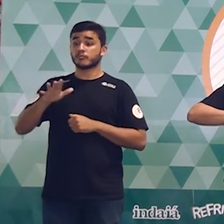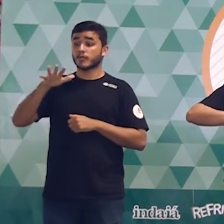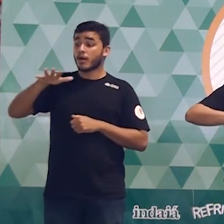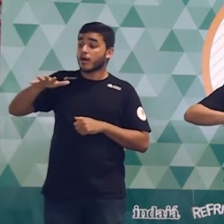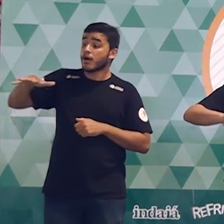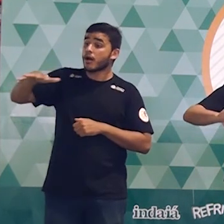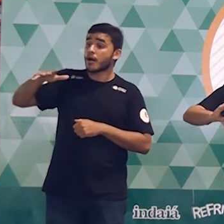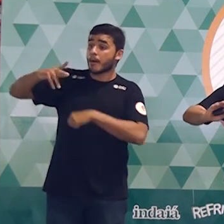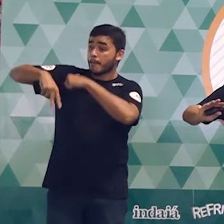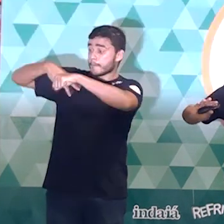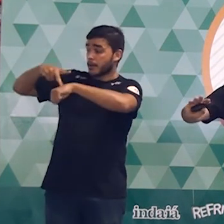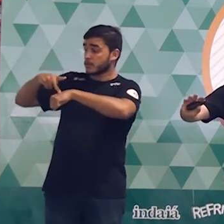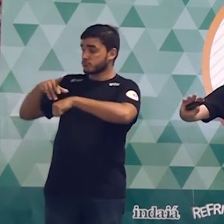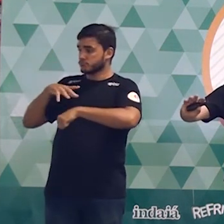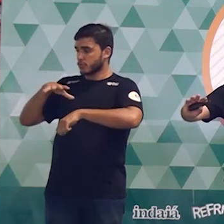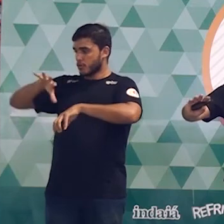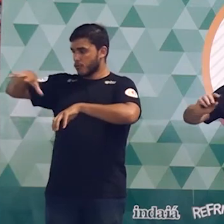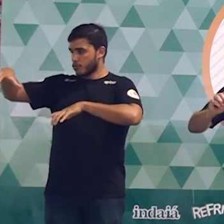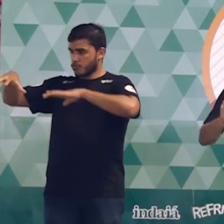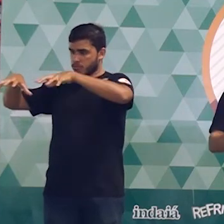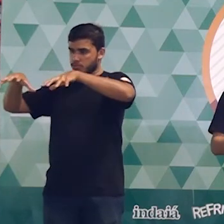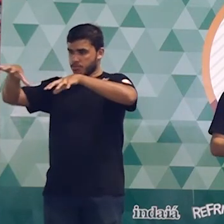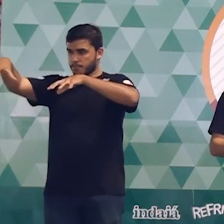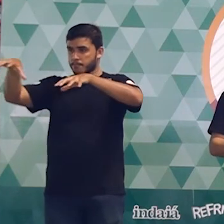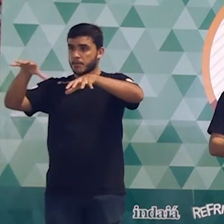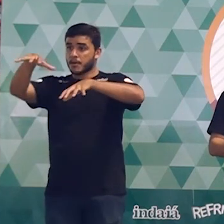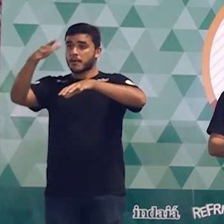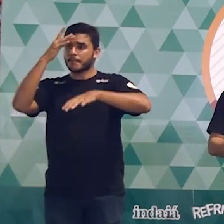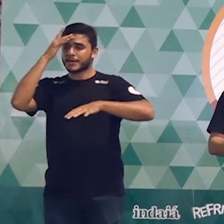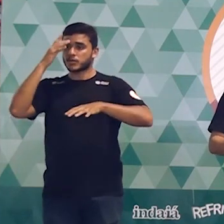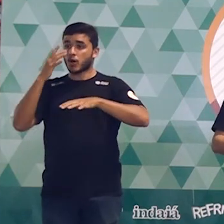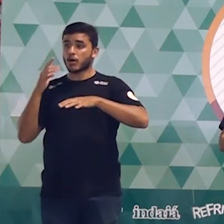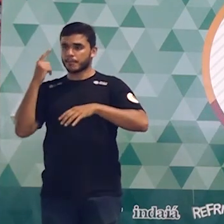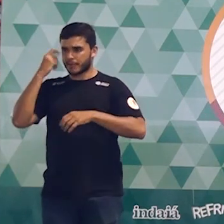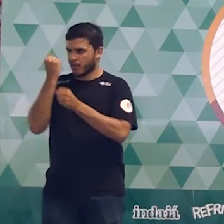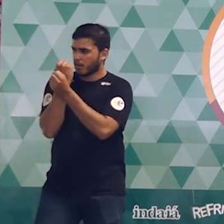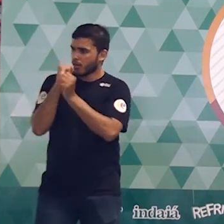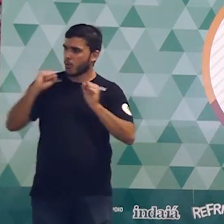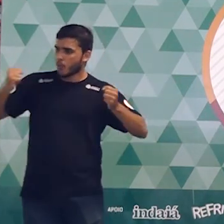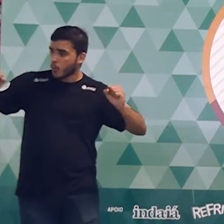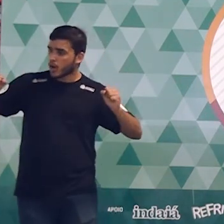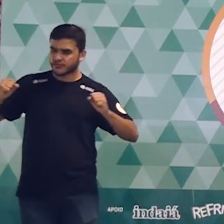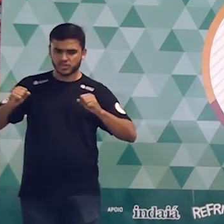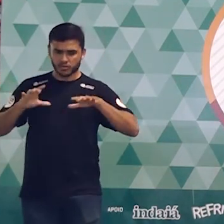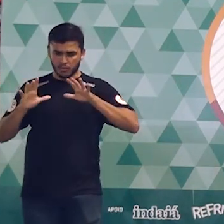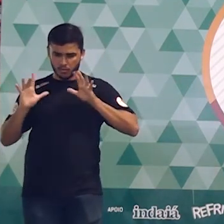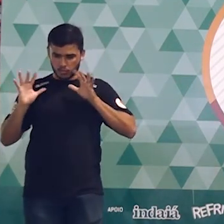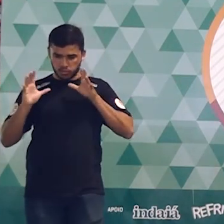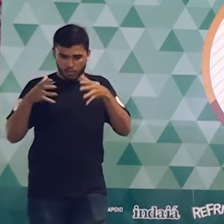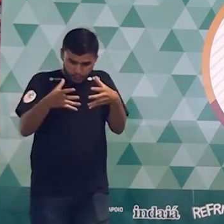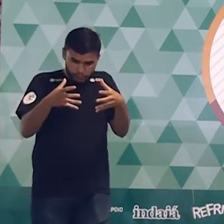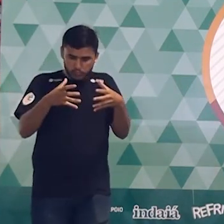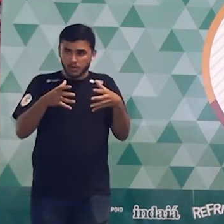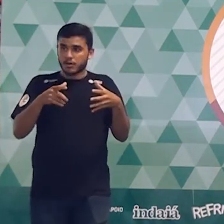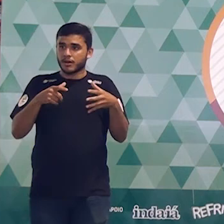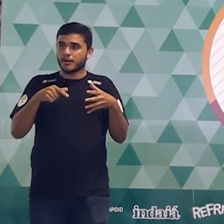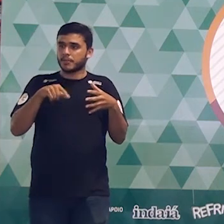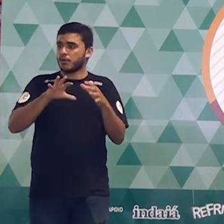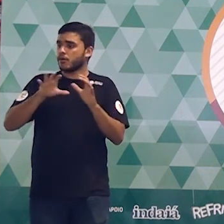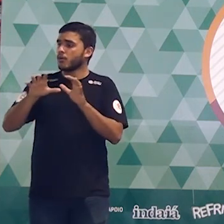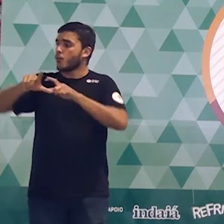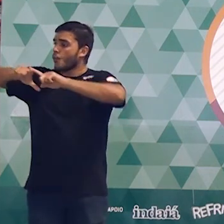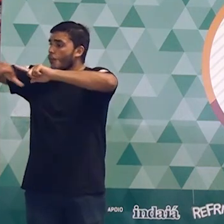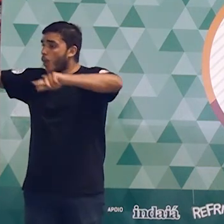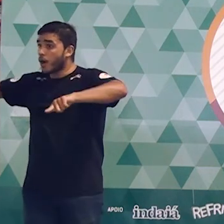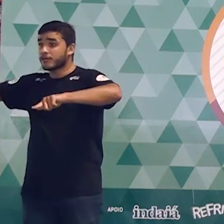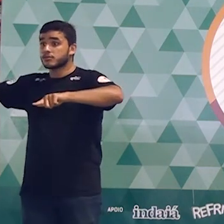que tem a população mais bem distribuída. Se ele tiver uma população bem distribuída e não tiver nenhum vazio demográfico, ele é considerado